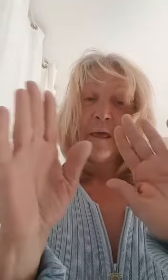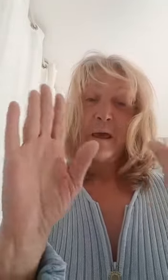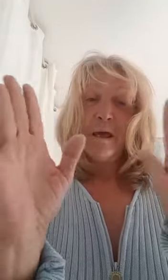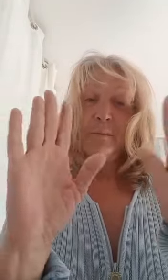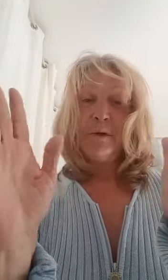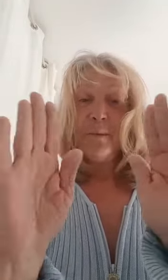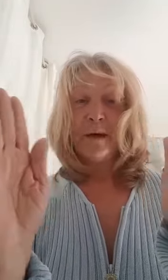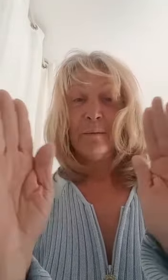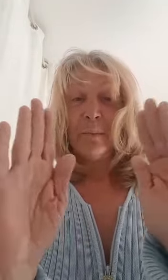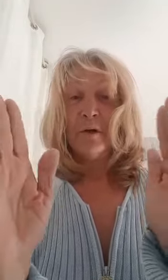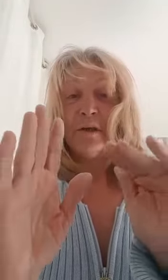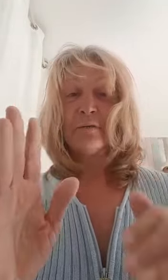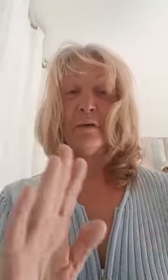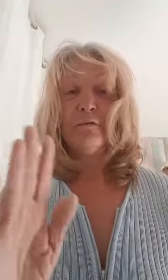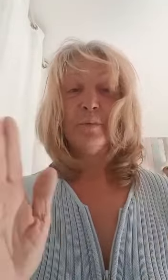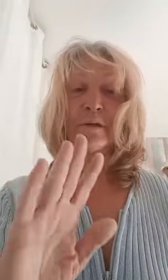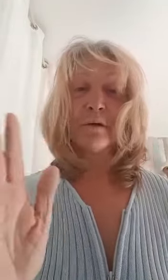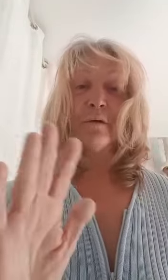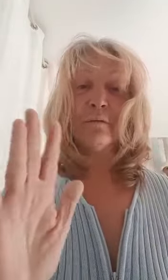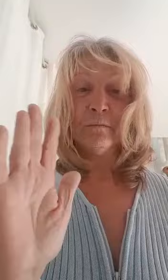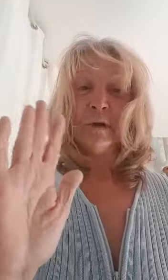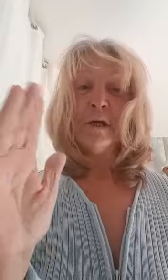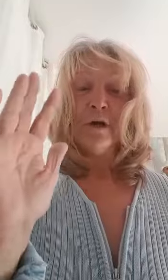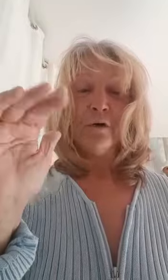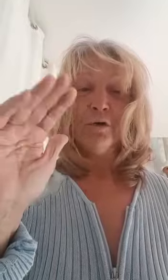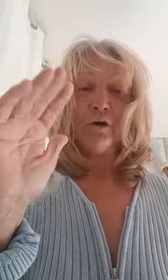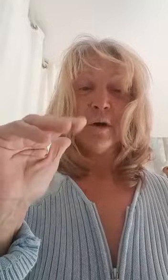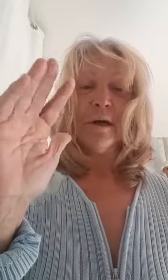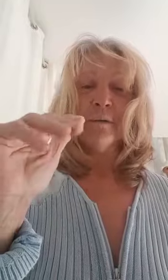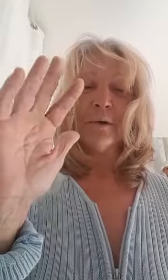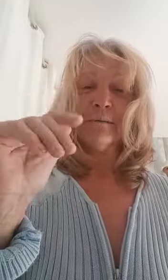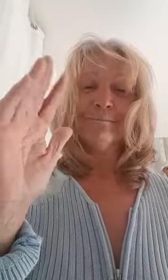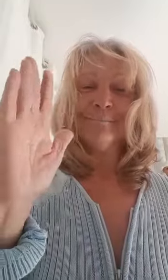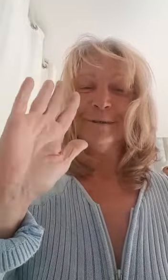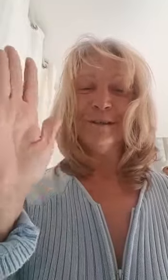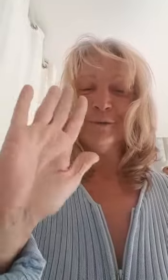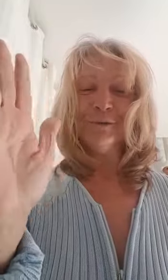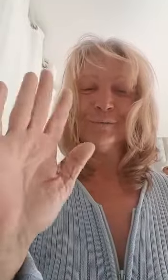Et puis ben prenez soin de vous parce que le temps est long, hein. Bisous.